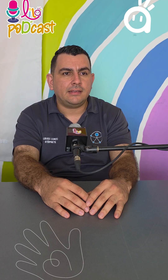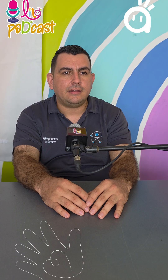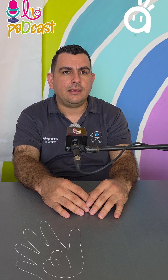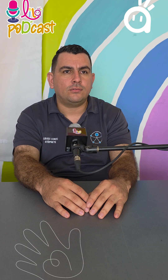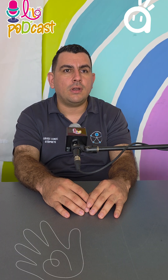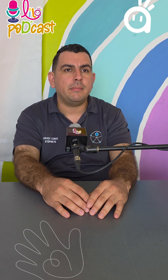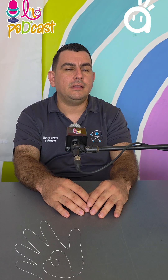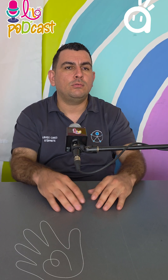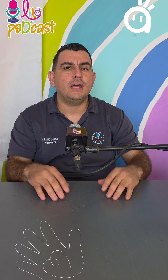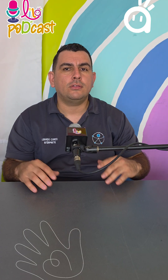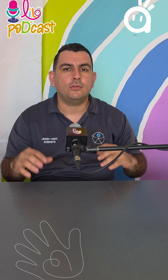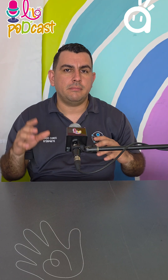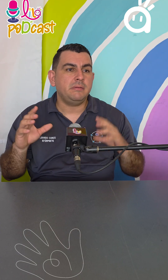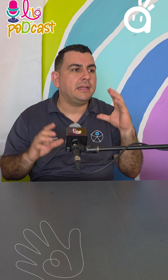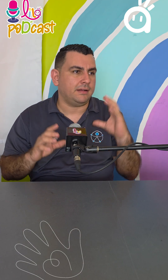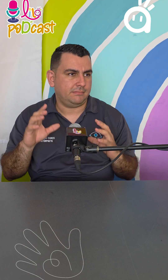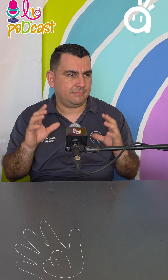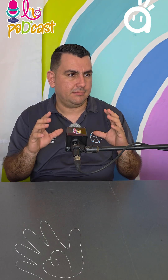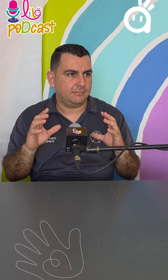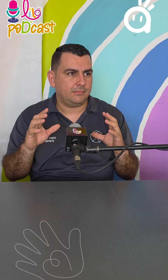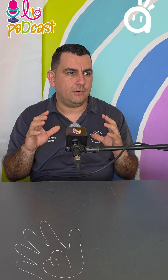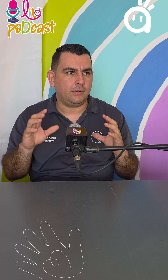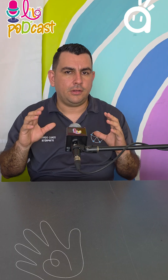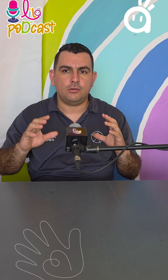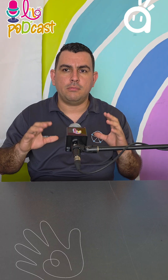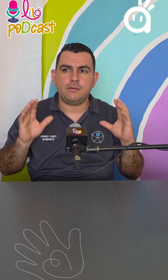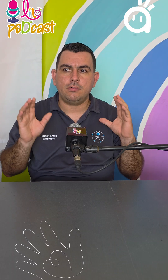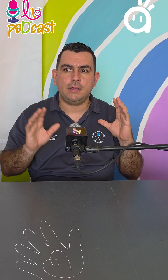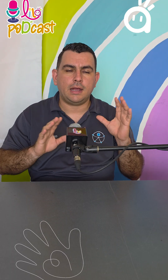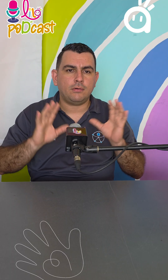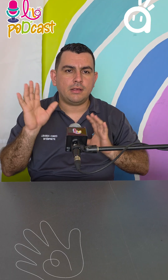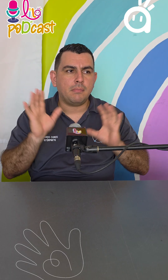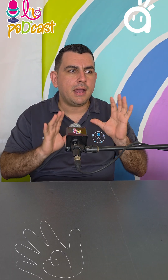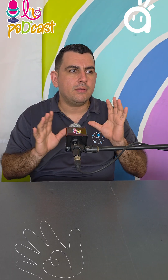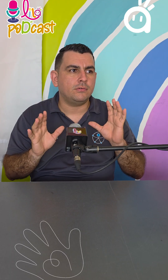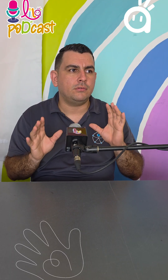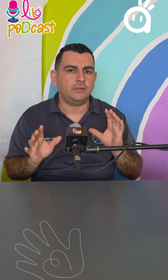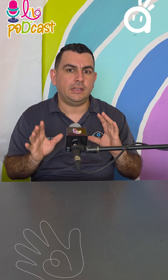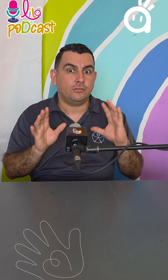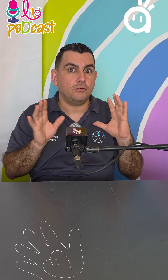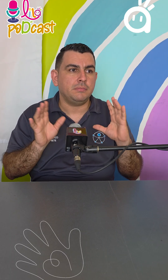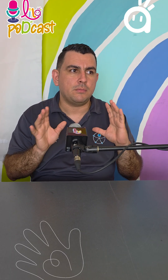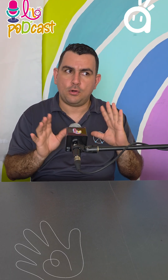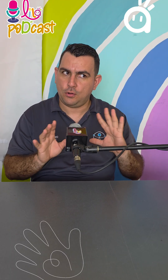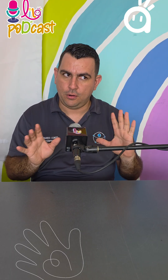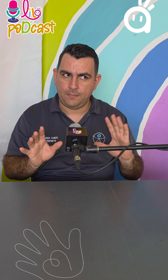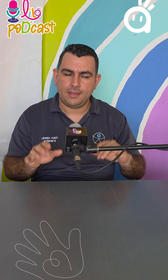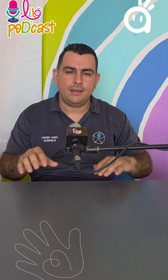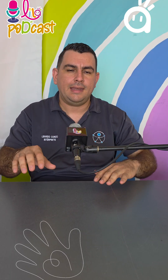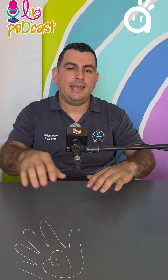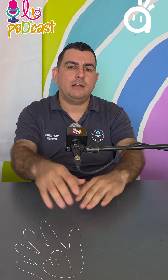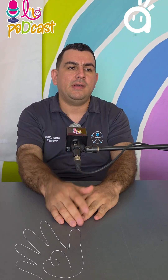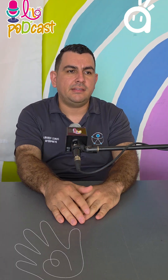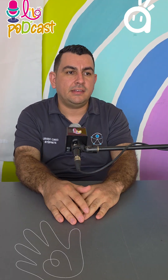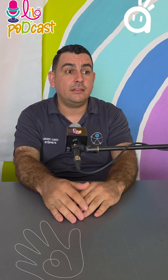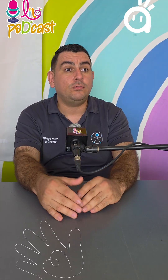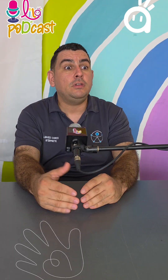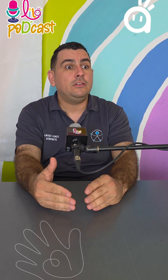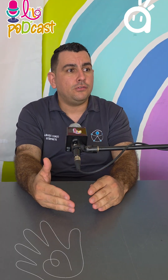señas es solamente un acto de mímica, o que yo muevo y hago las manos y que soy un mimo. No, la lengua de señas es un